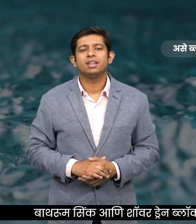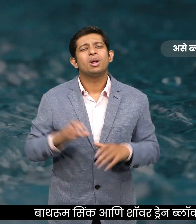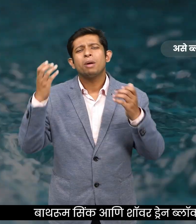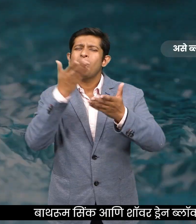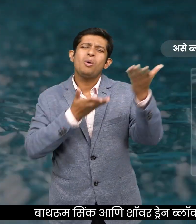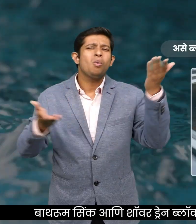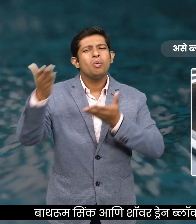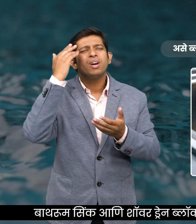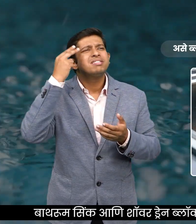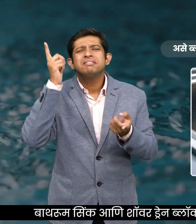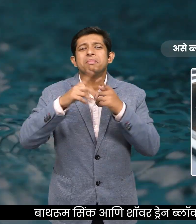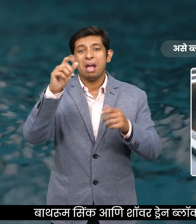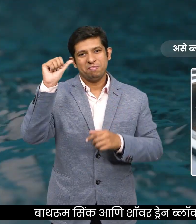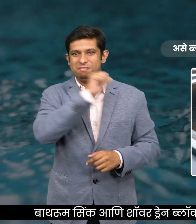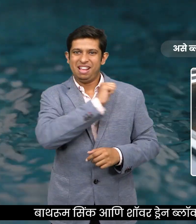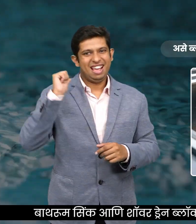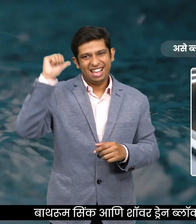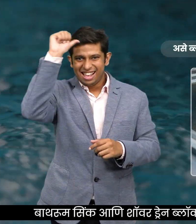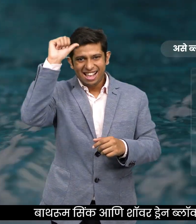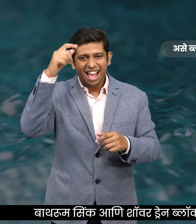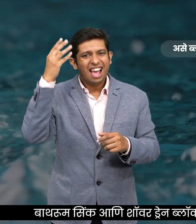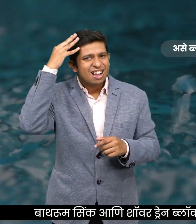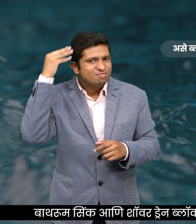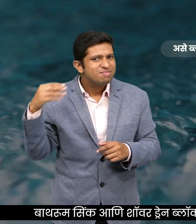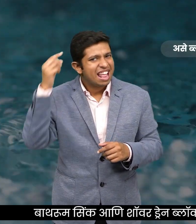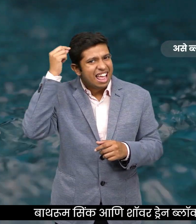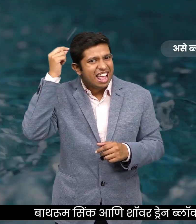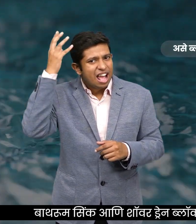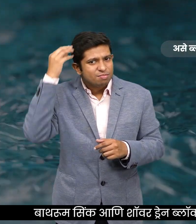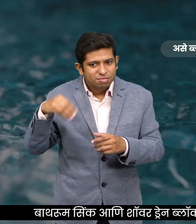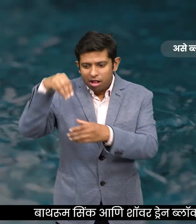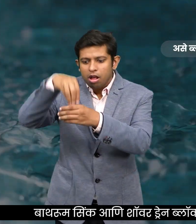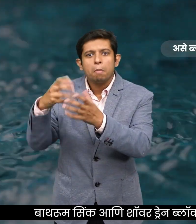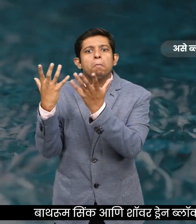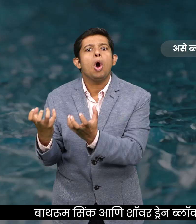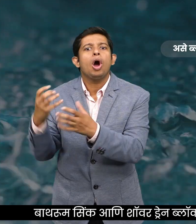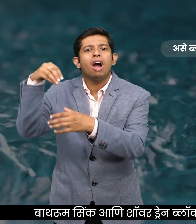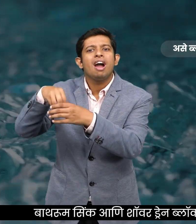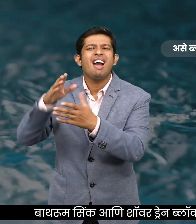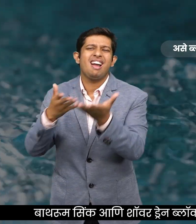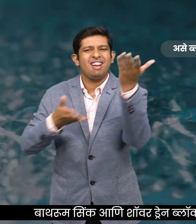बाथरूम सिंक आणि शॉवर ड्रेन ब्लॉक होण्याचे एक सामान्य कारण म्हणजे केस.